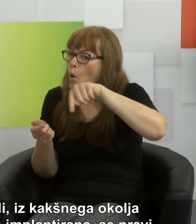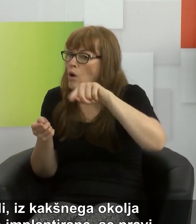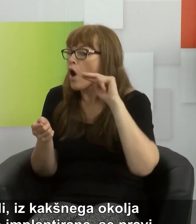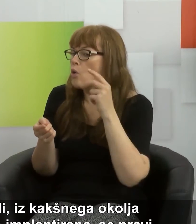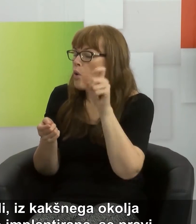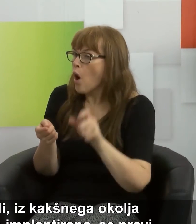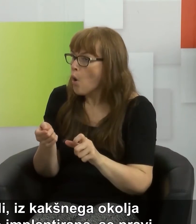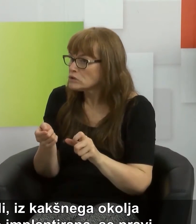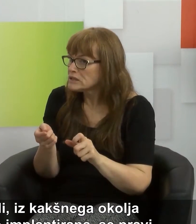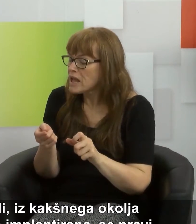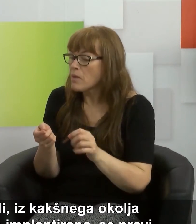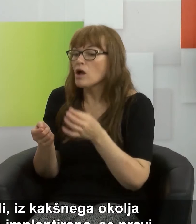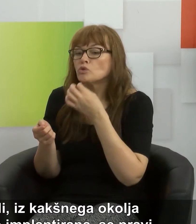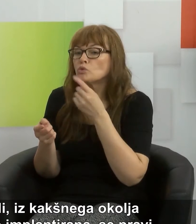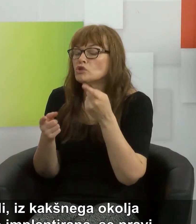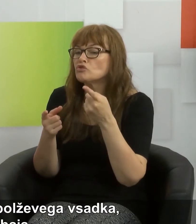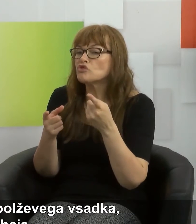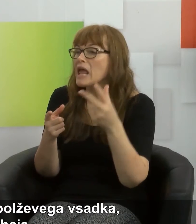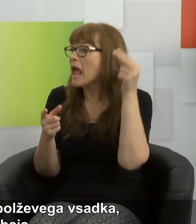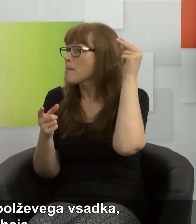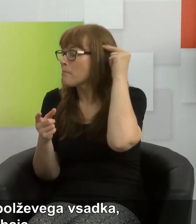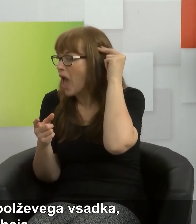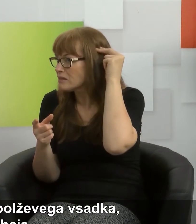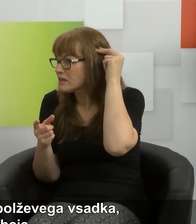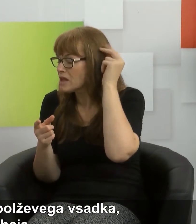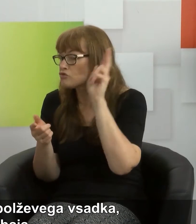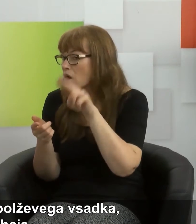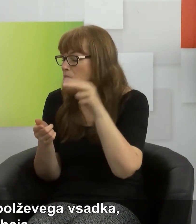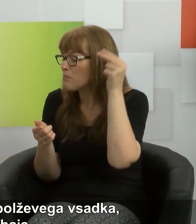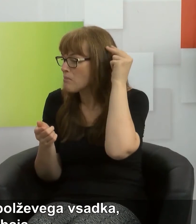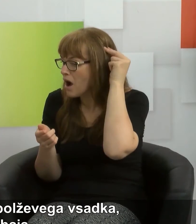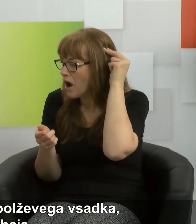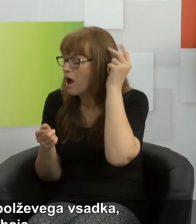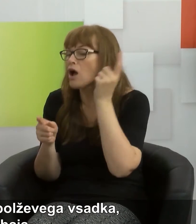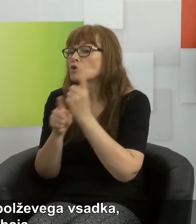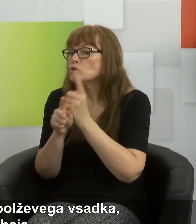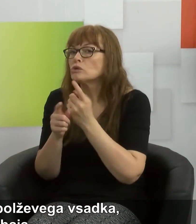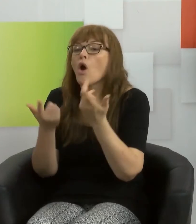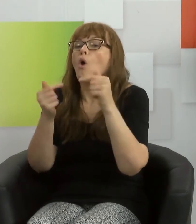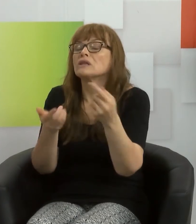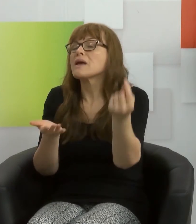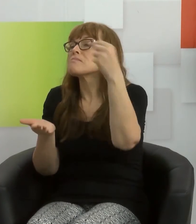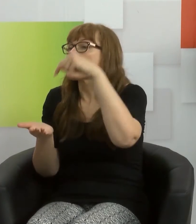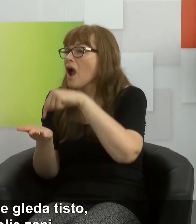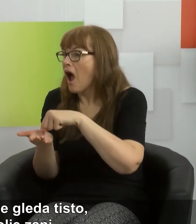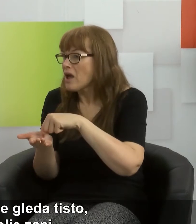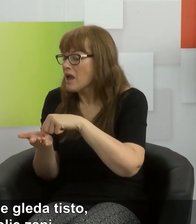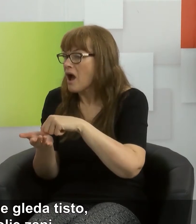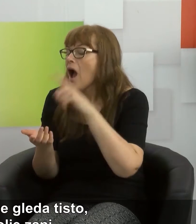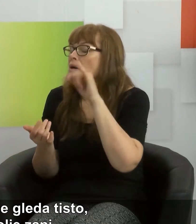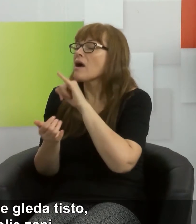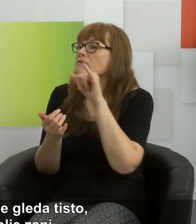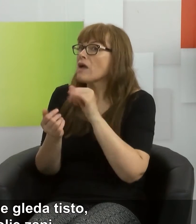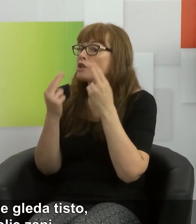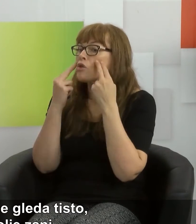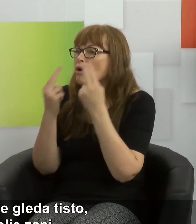gluha oseba, tudi če je implantirana, se pravi, če gre za vstavitev polževega vsadka, tudi prihaja. Ampak vedno